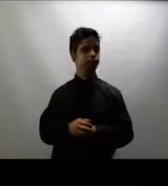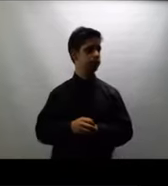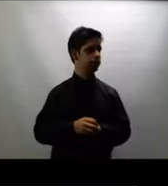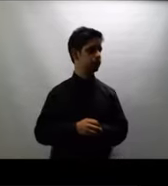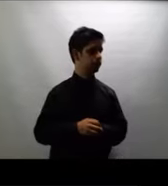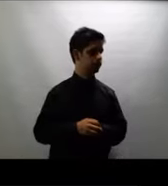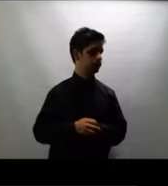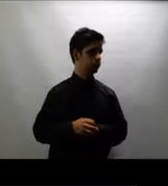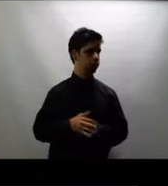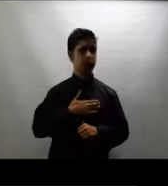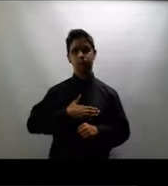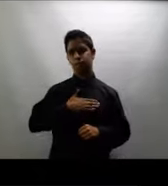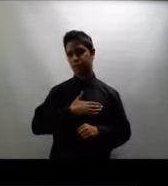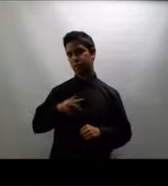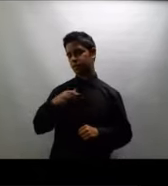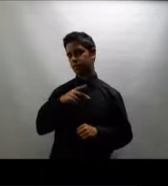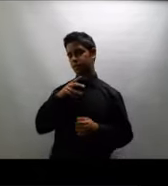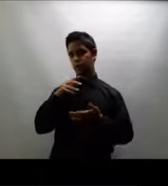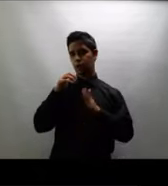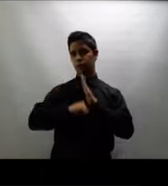Cuéntanos. Por favor, borren cinta.